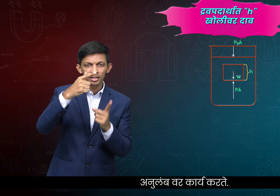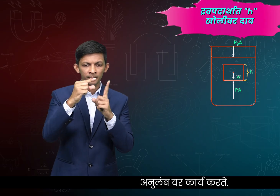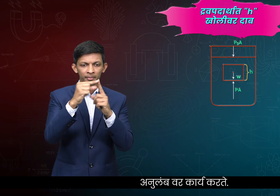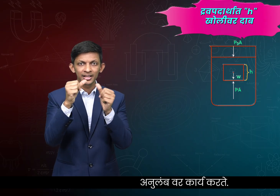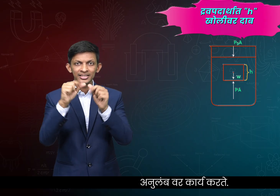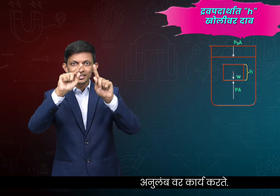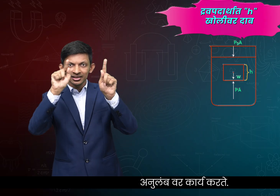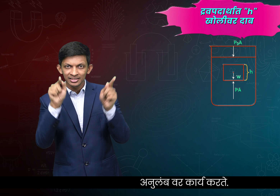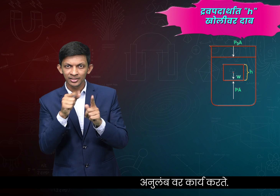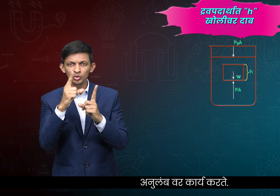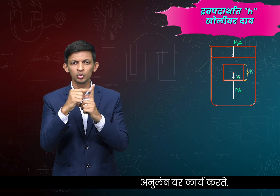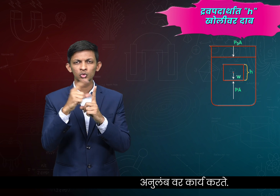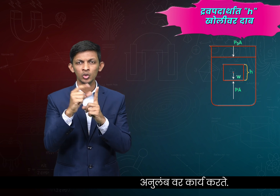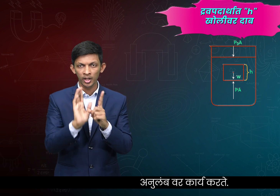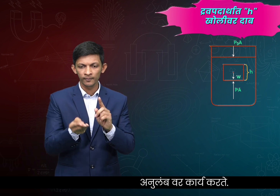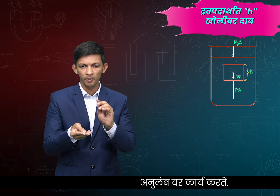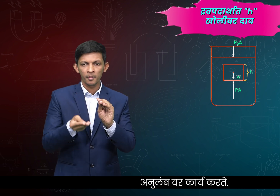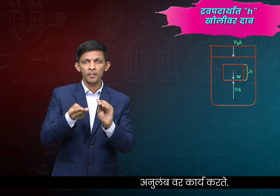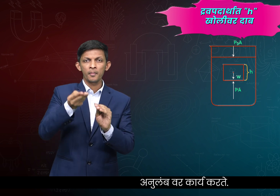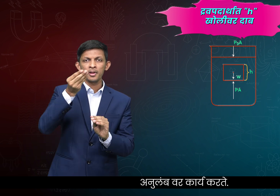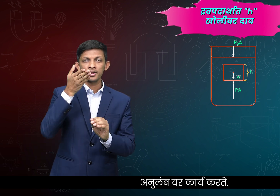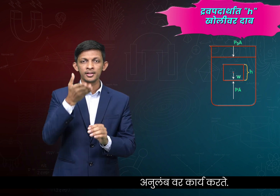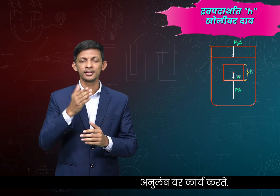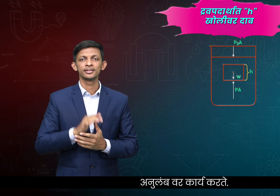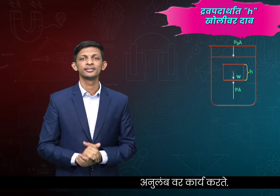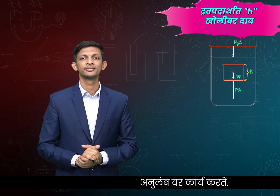हे अनुलंब वर कार्य करते.